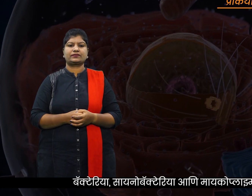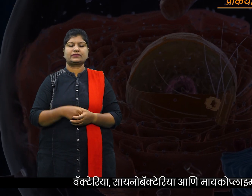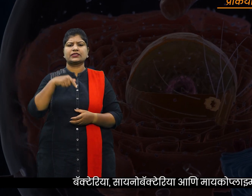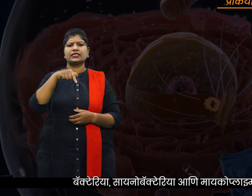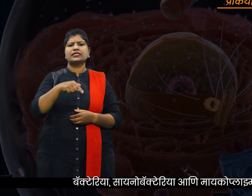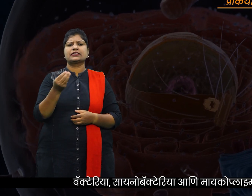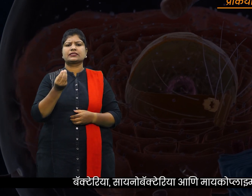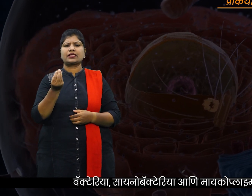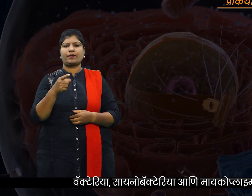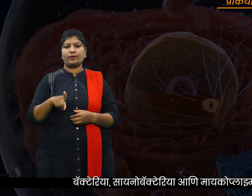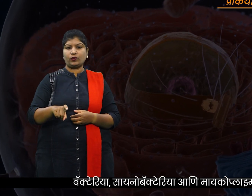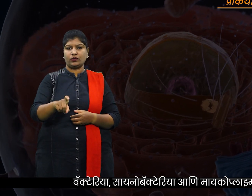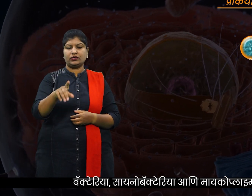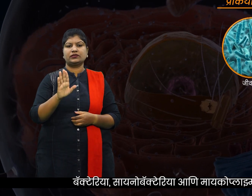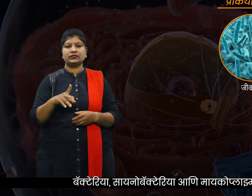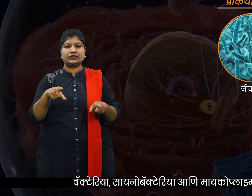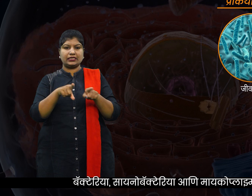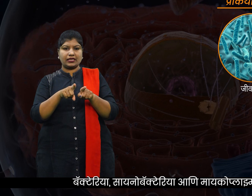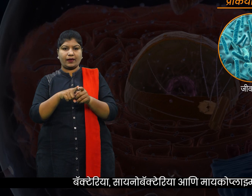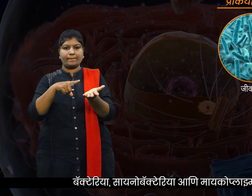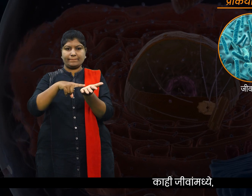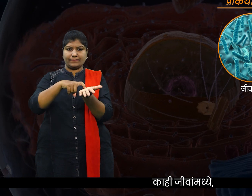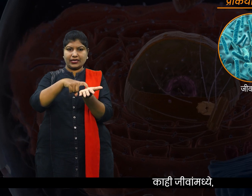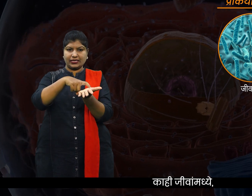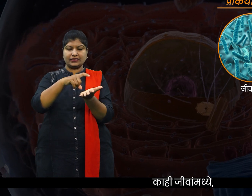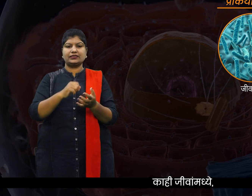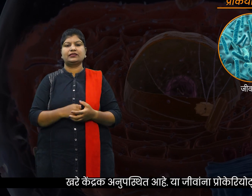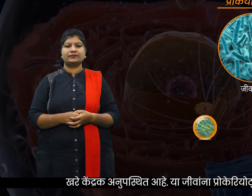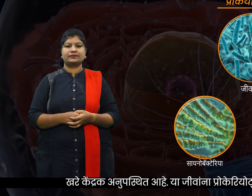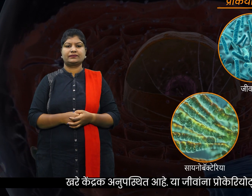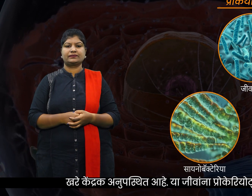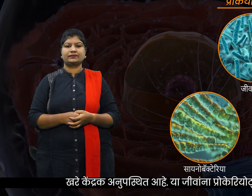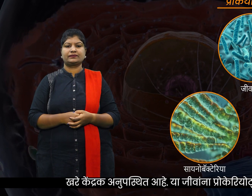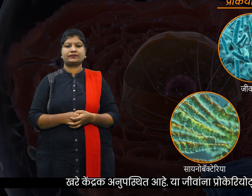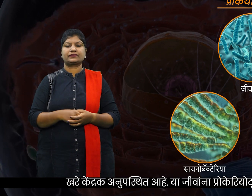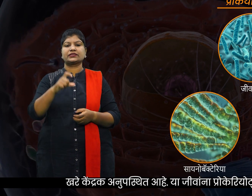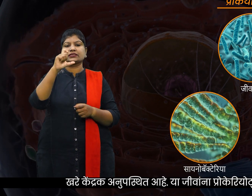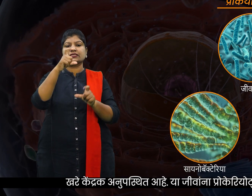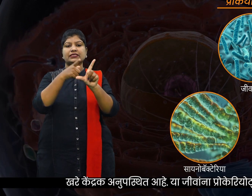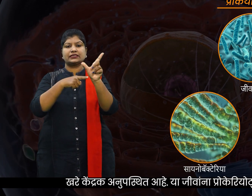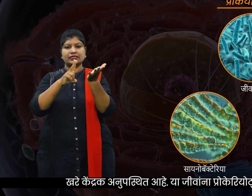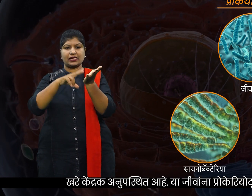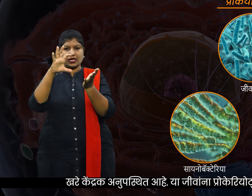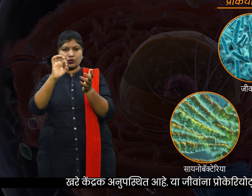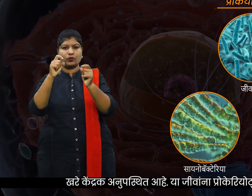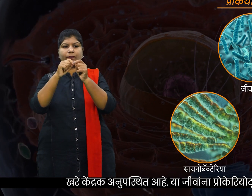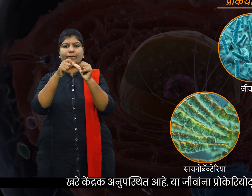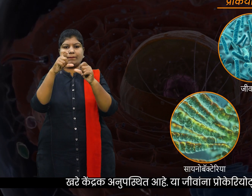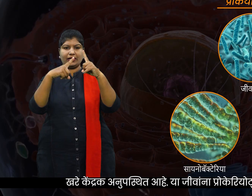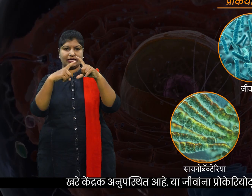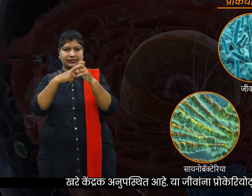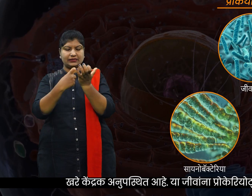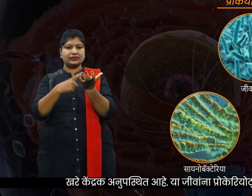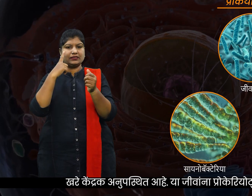बॅक्टेरिया, सायनोबॅक्टेरिया आणि मायकोप्लाझ्मा सारख्या काही जीवांमध्ये खरे केंद्रक अनुपस्थित आहेत. या जीवांना